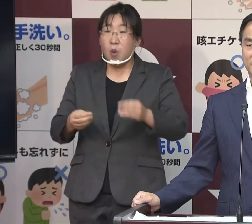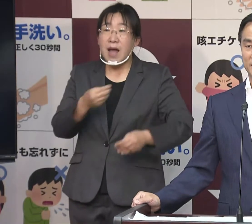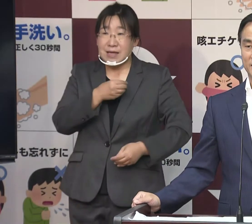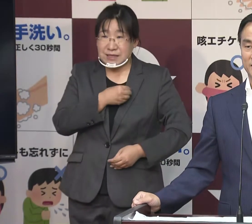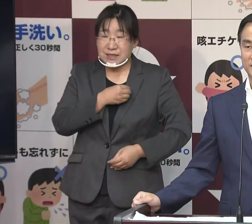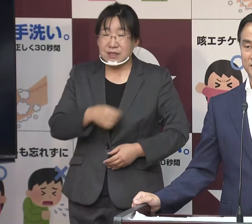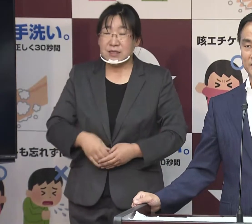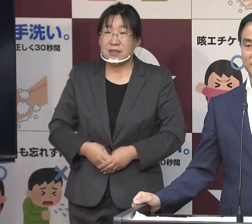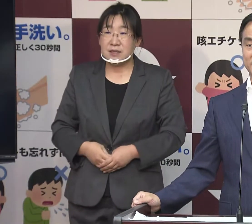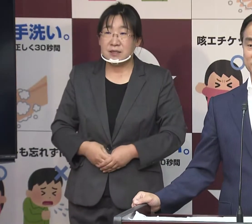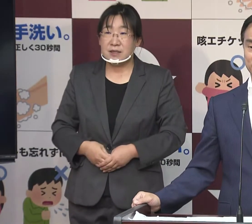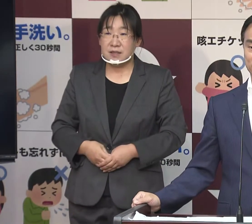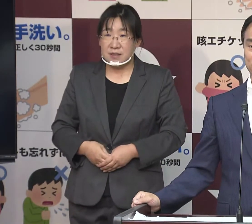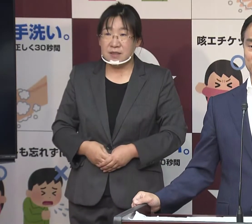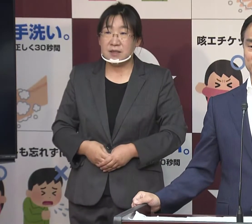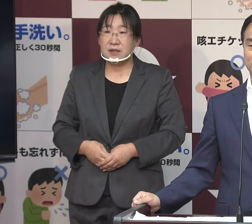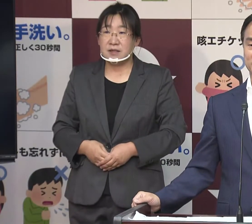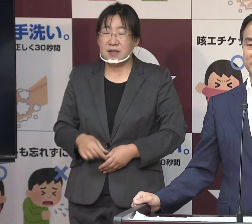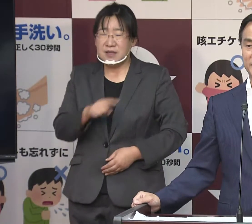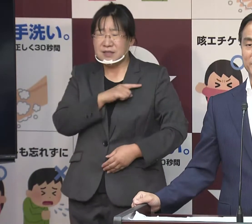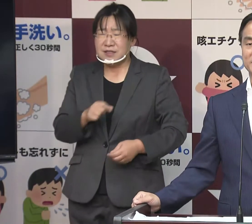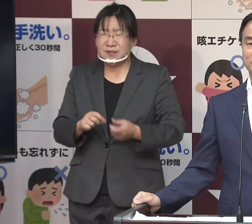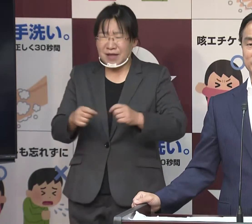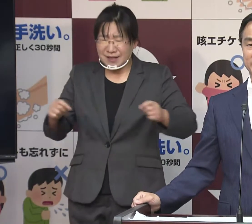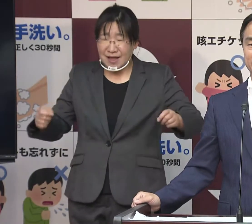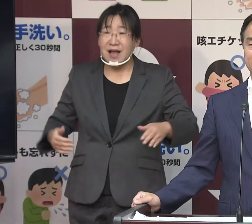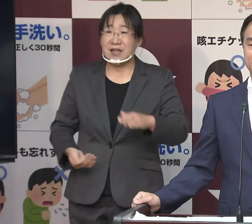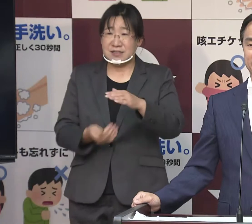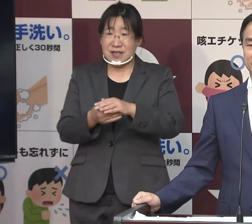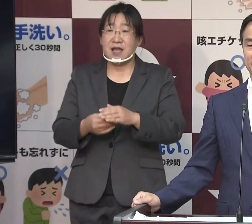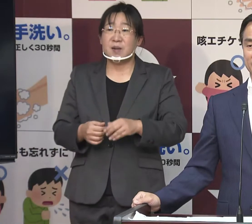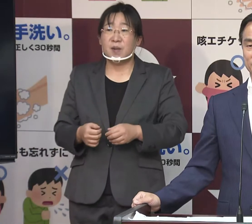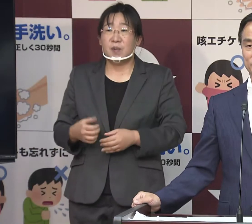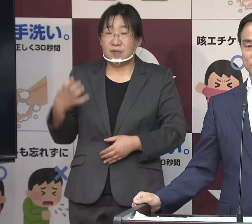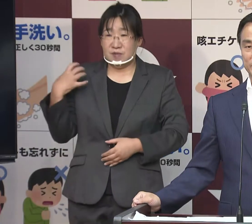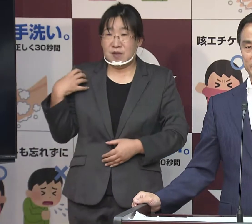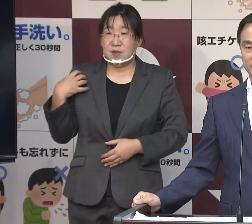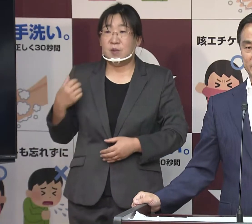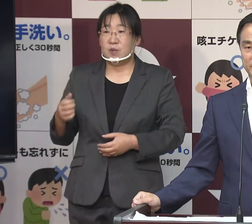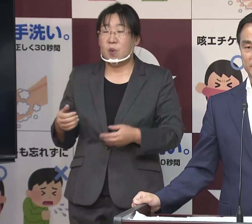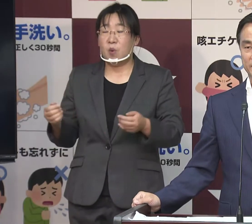した最初の記録に、ね、立ててありましたので、